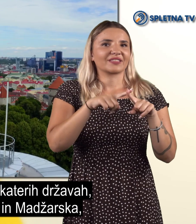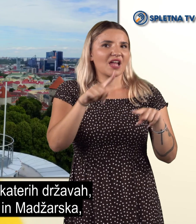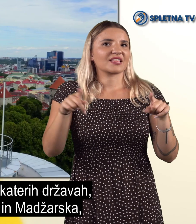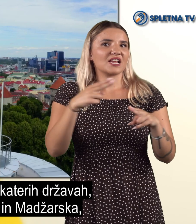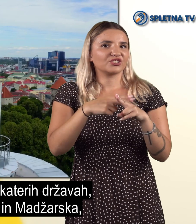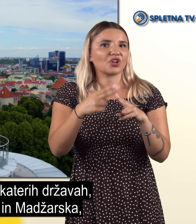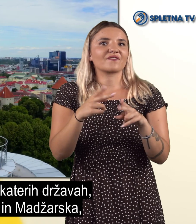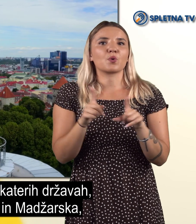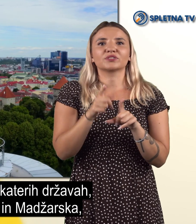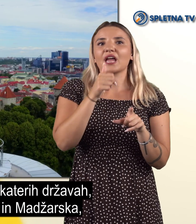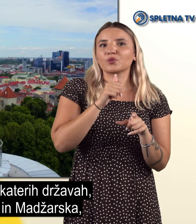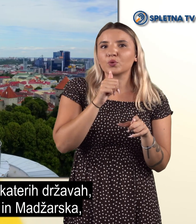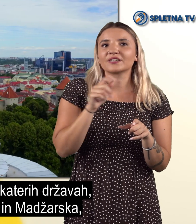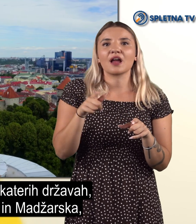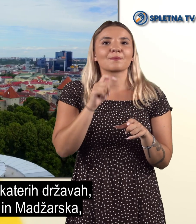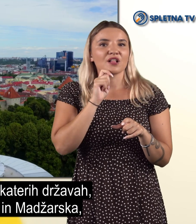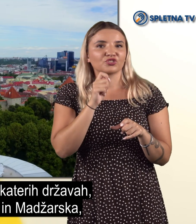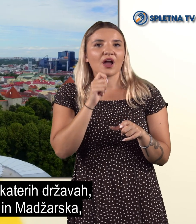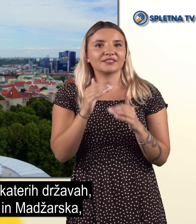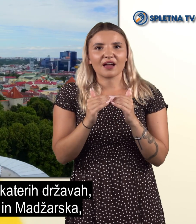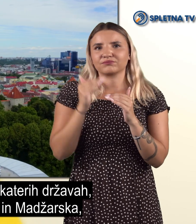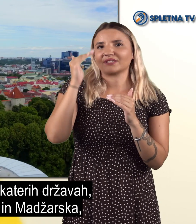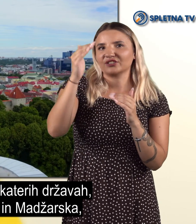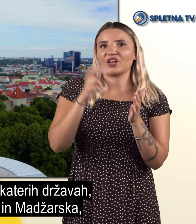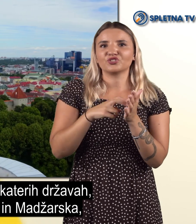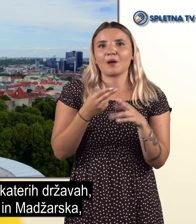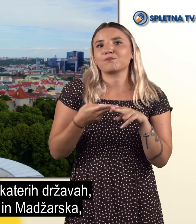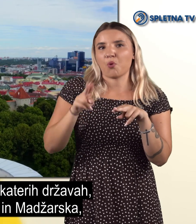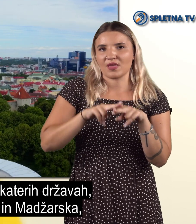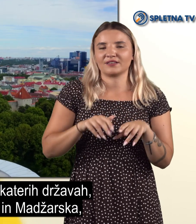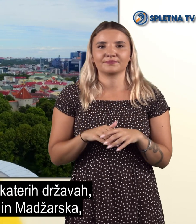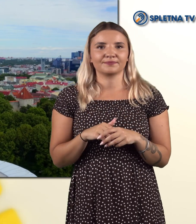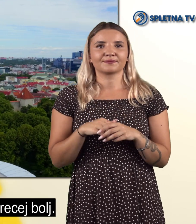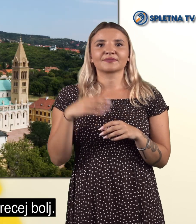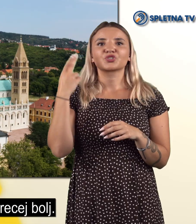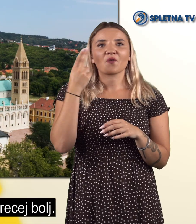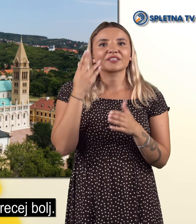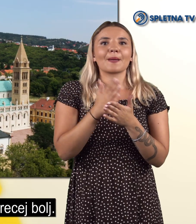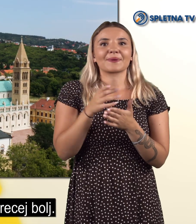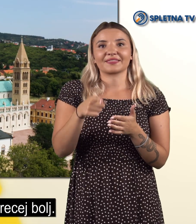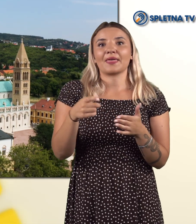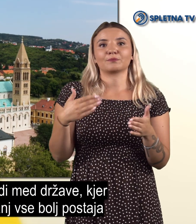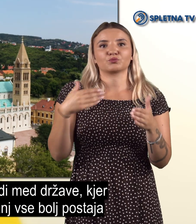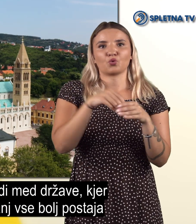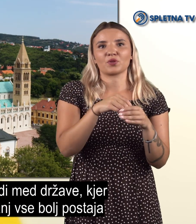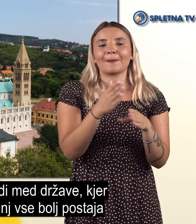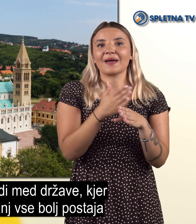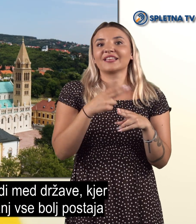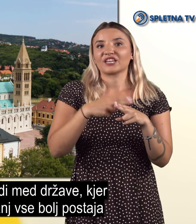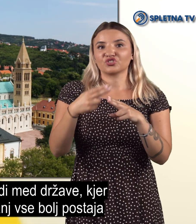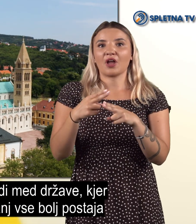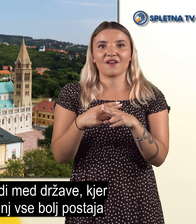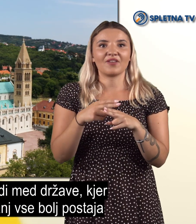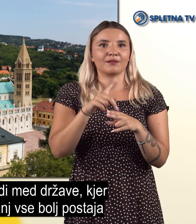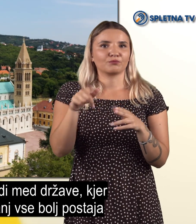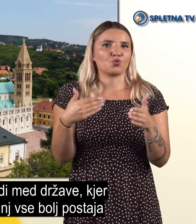Pri čemer so v nekaterih državah, kot sta Estonija in Madžarska, zrasle še precej bolj. Slovenija pri